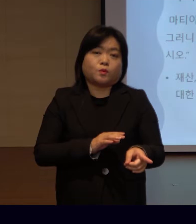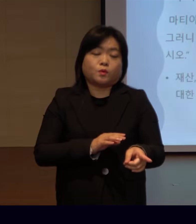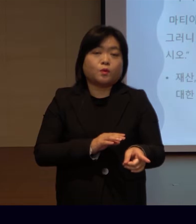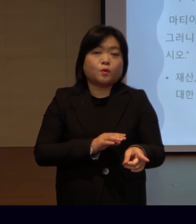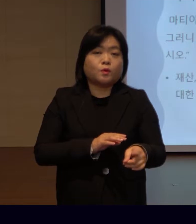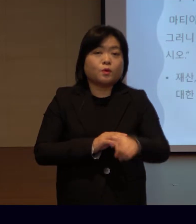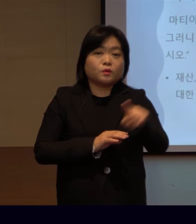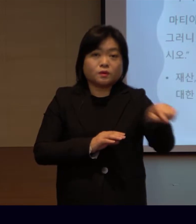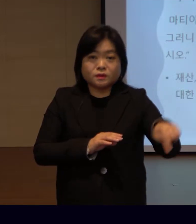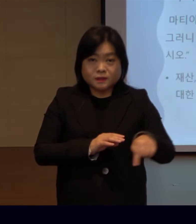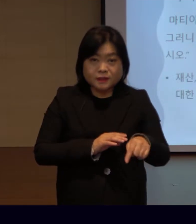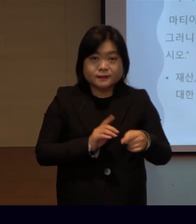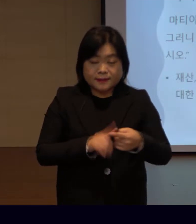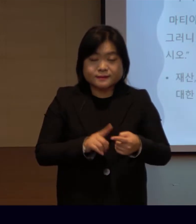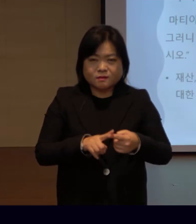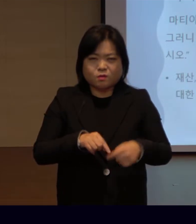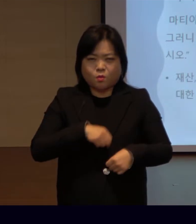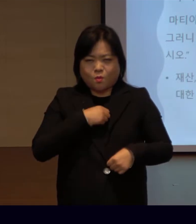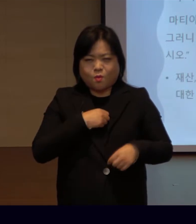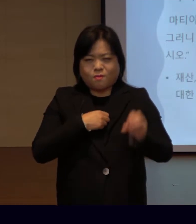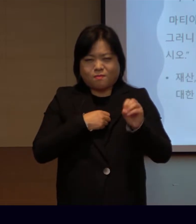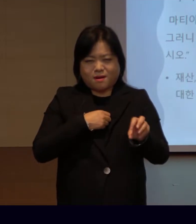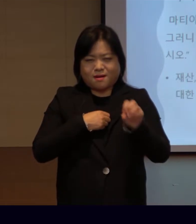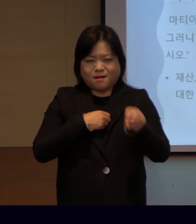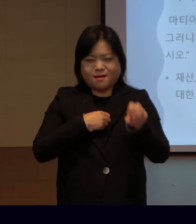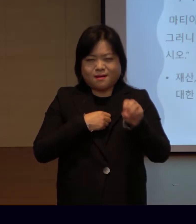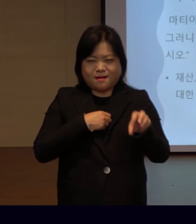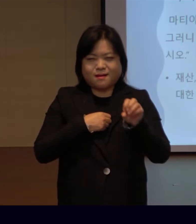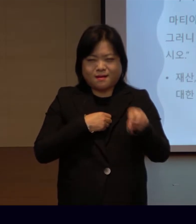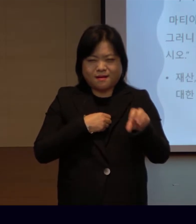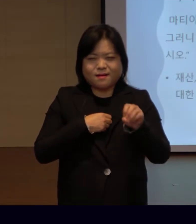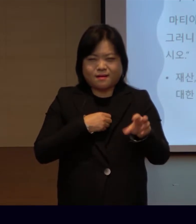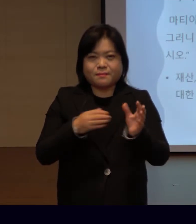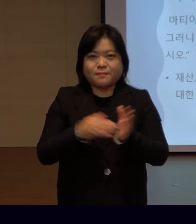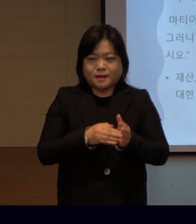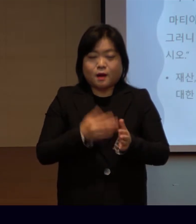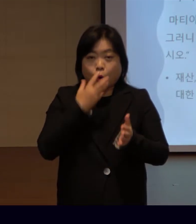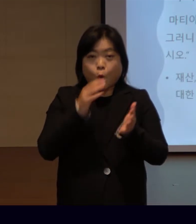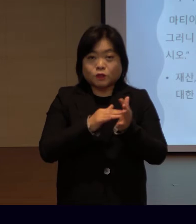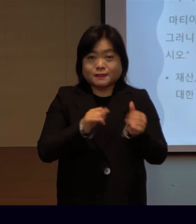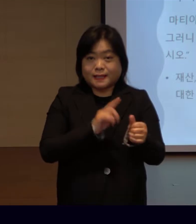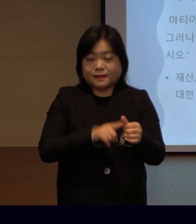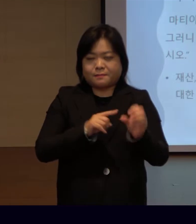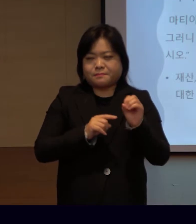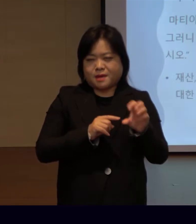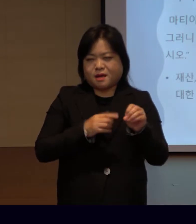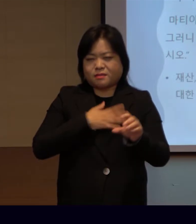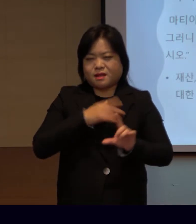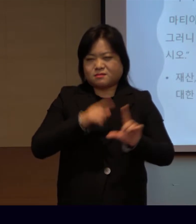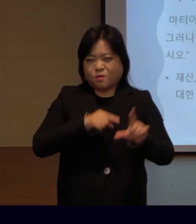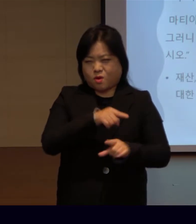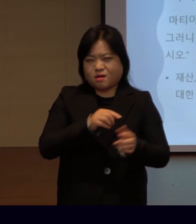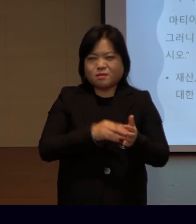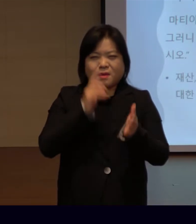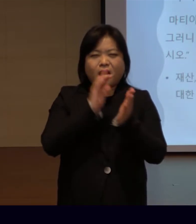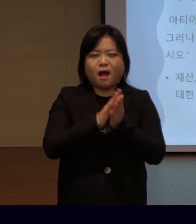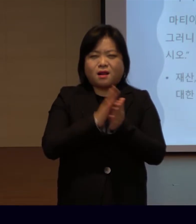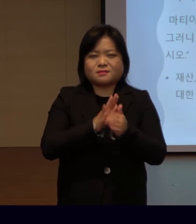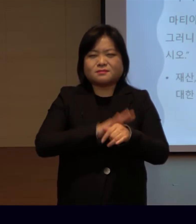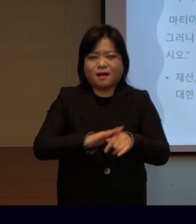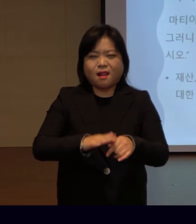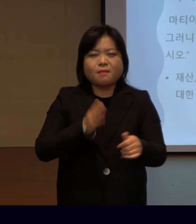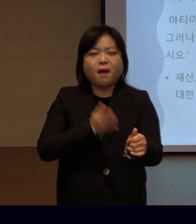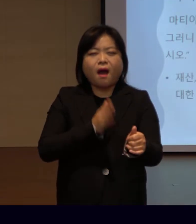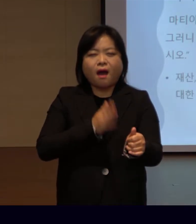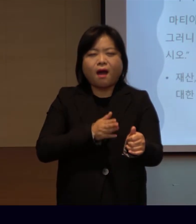그런 속내를 자기 공직인한테, 솔로네라는 공직인한테 얘기하면서 나 이런 상황이니까 당신이 알아서 잘